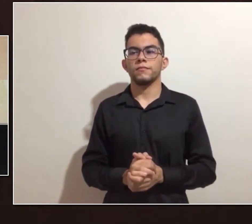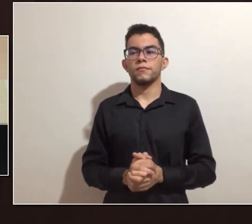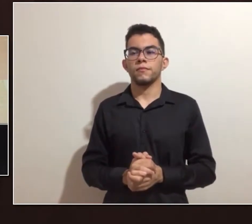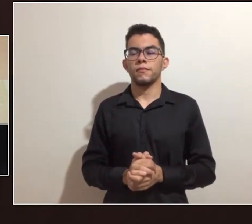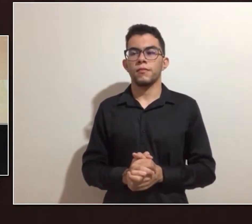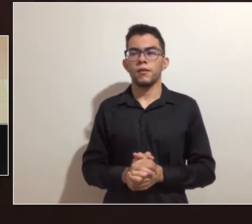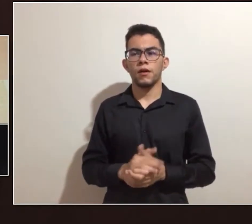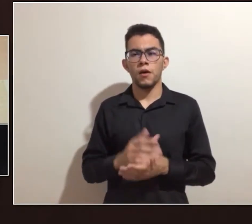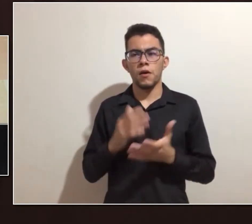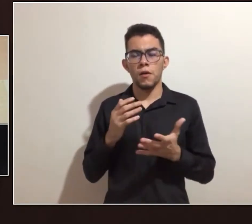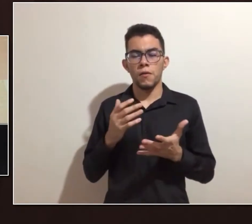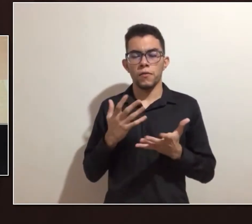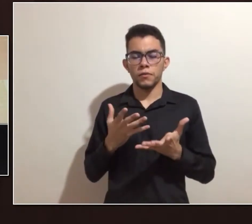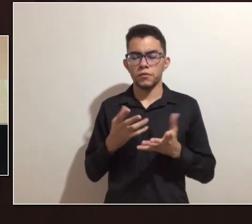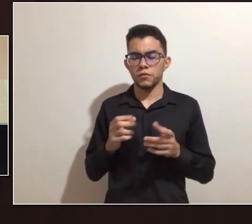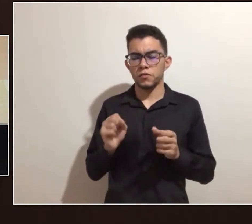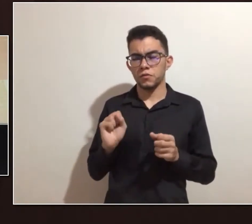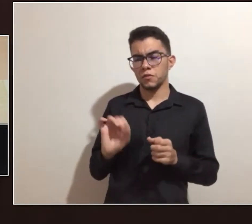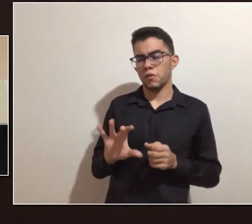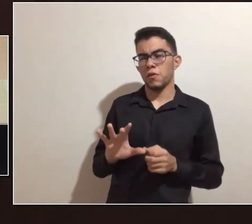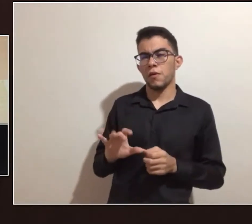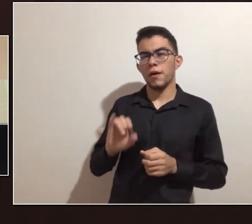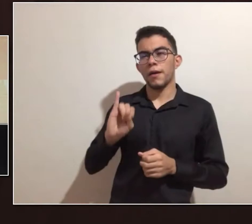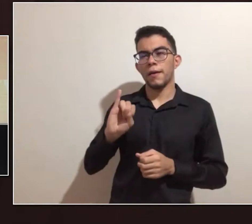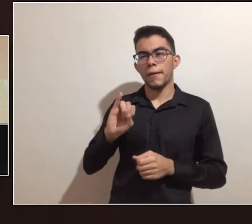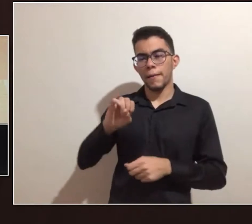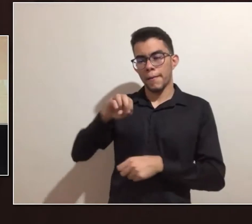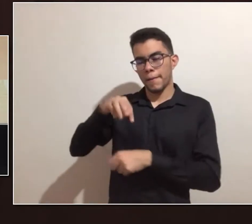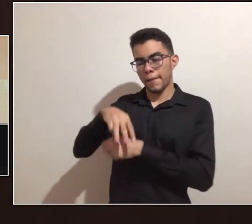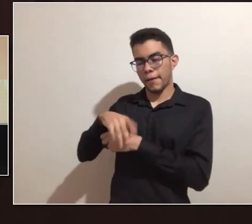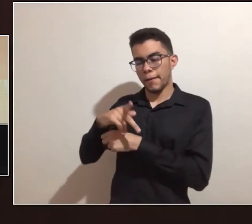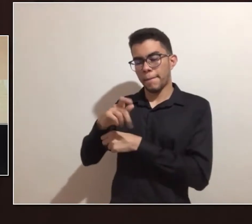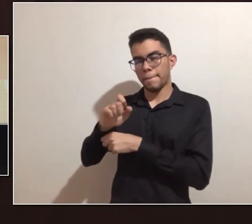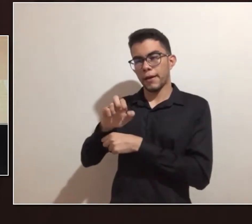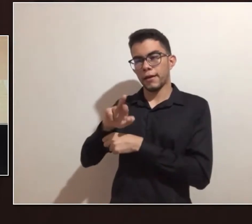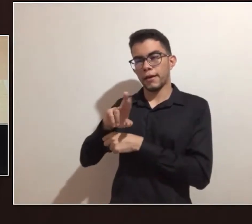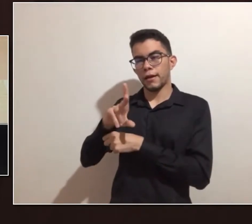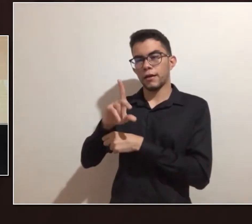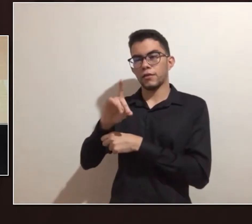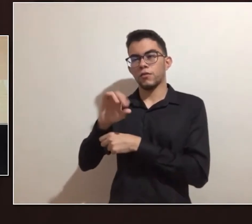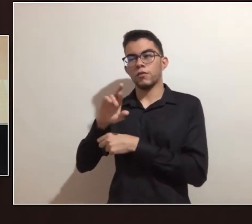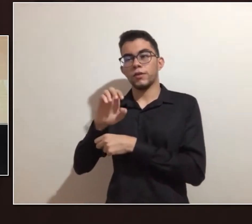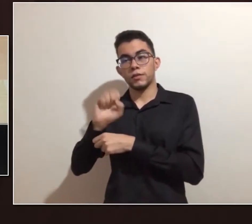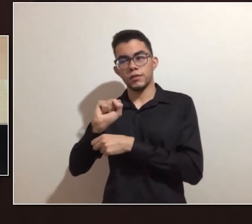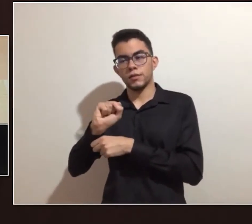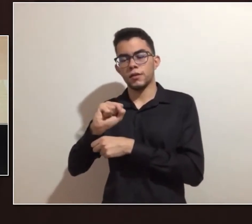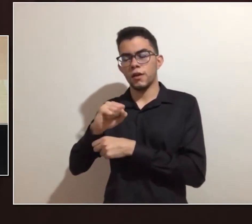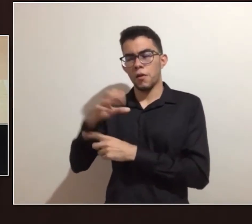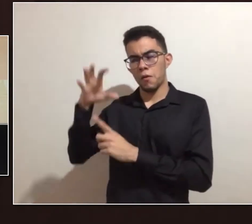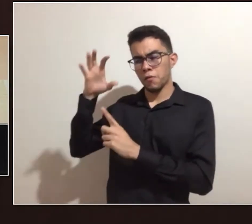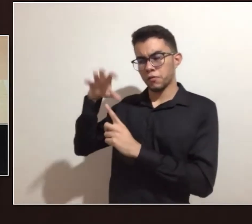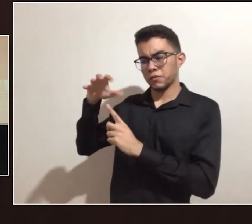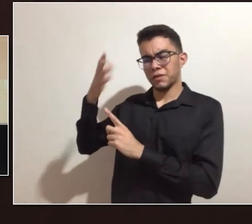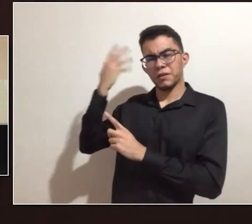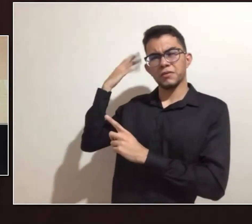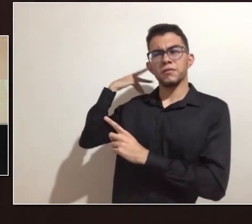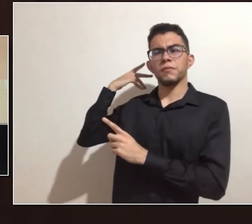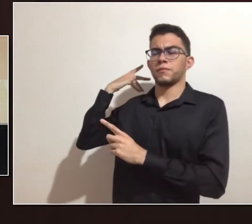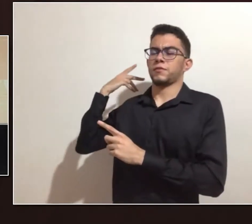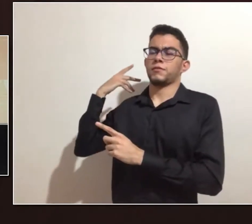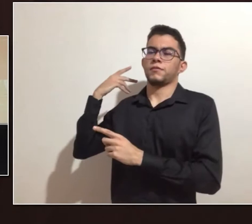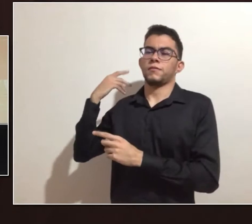imperadores, a perseguição dos primeiros imperadores e tudo ainda relacionado enquanto João vivia, tá?